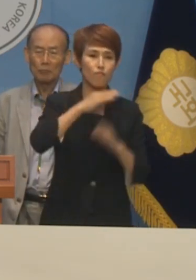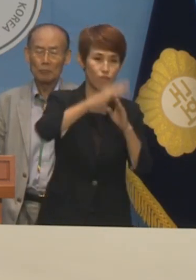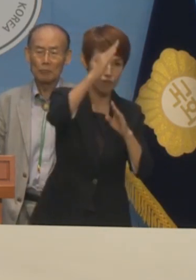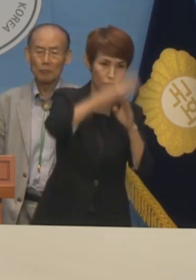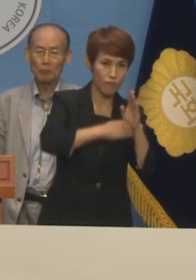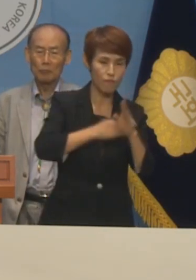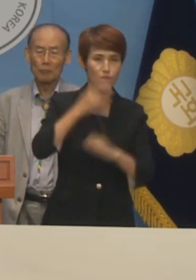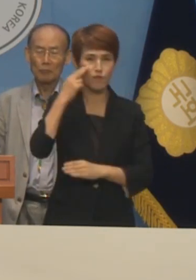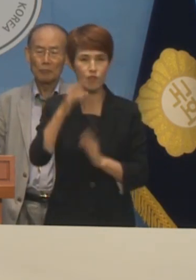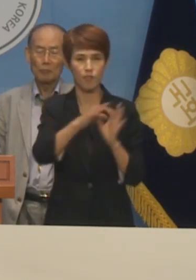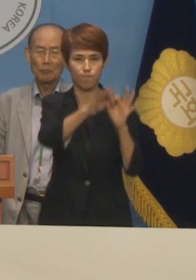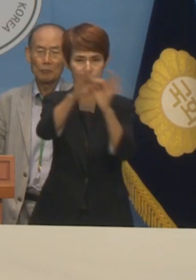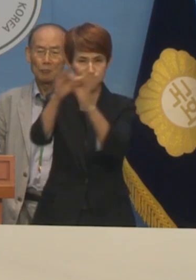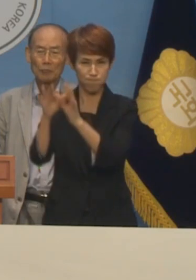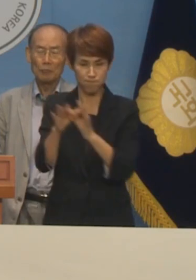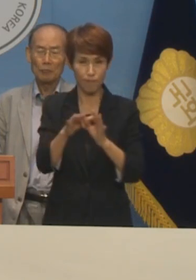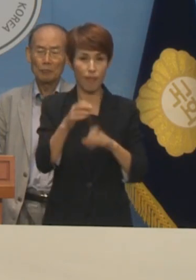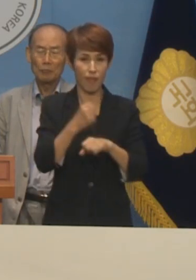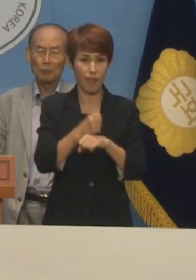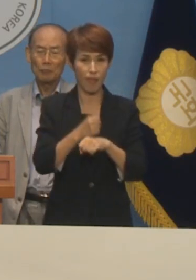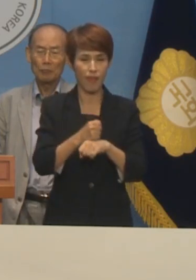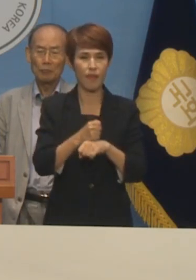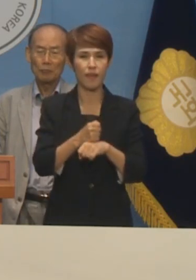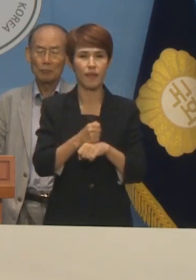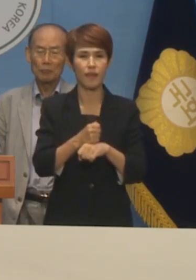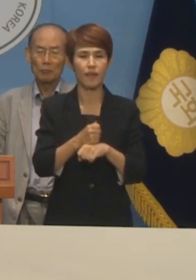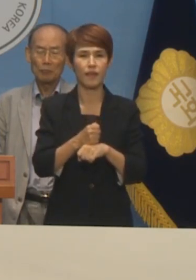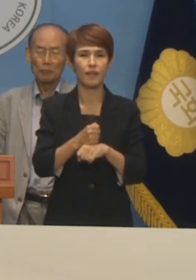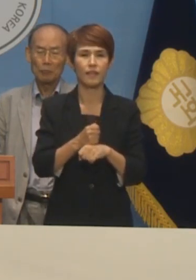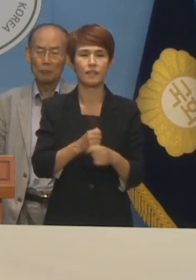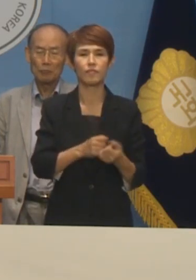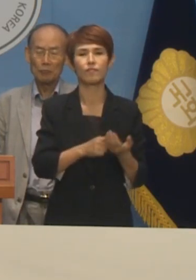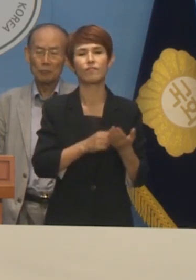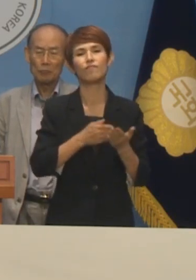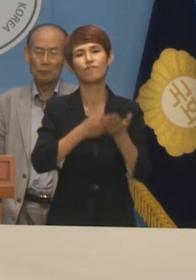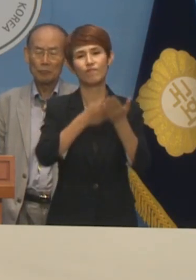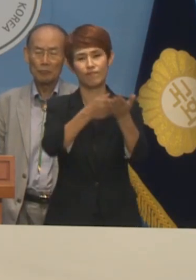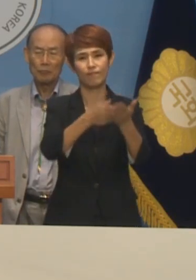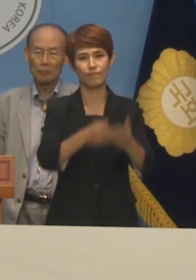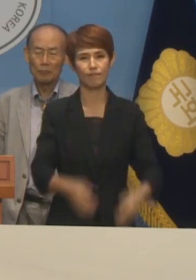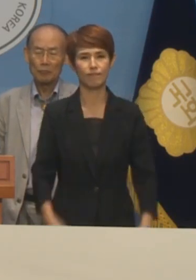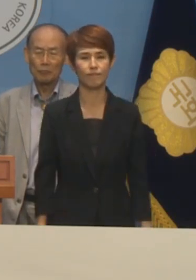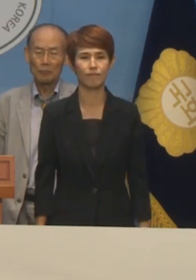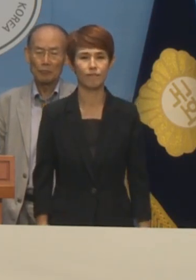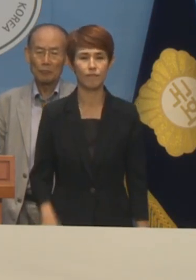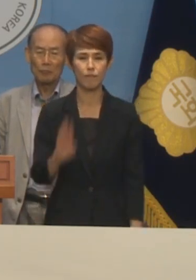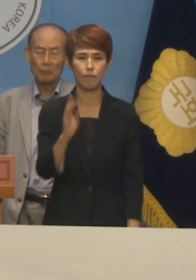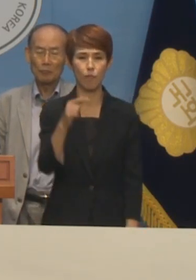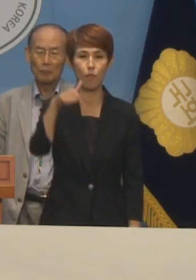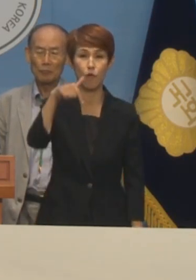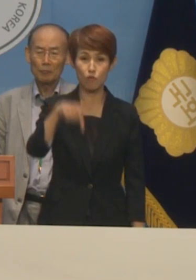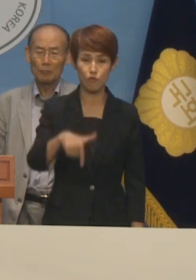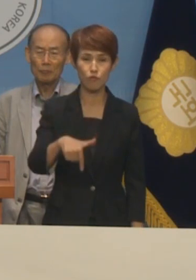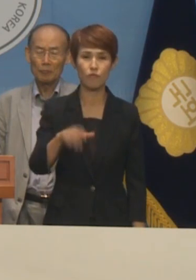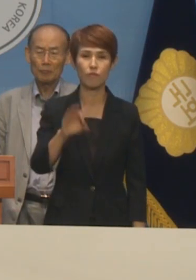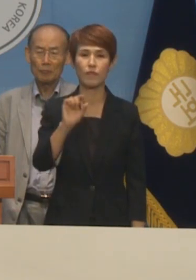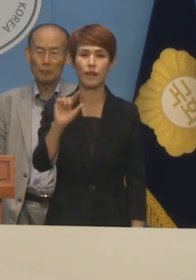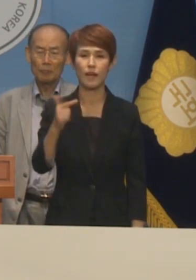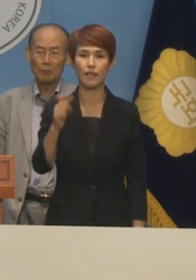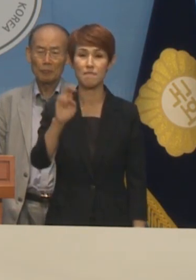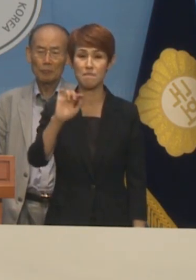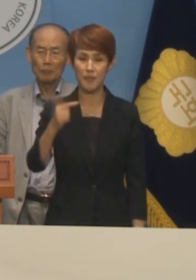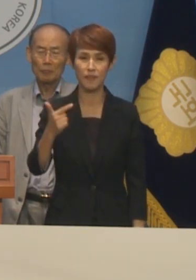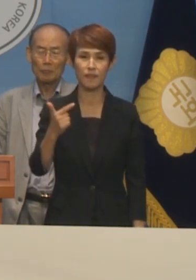적대시 정책 폐기를 주창하고자 한다. 보국, 안민, 광제,